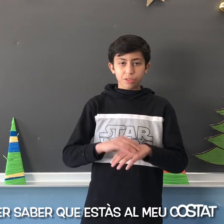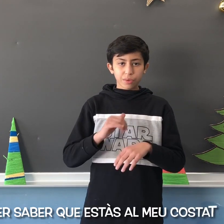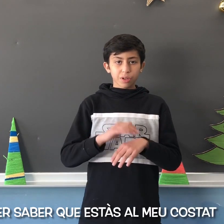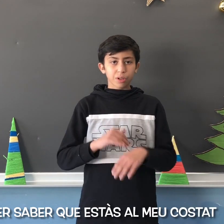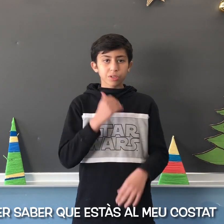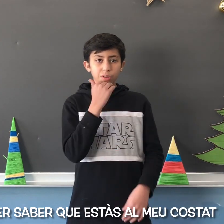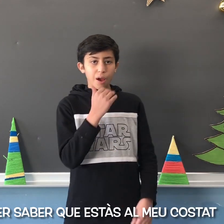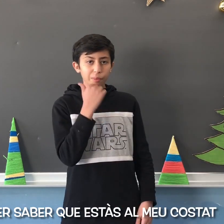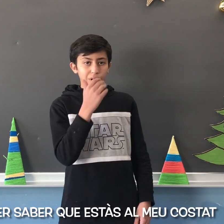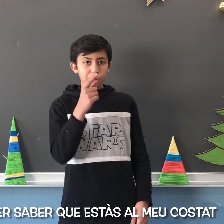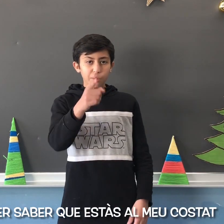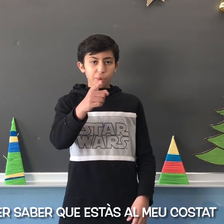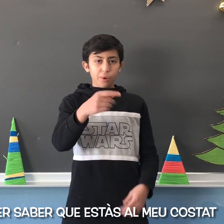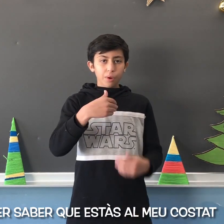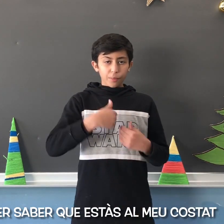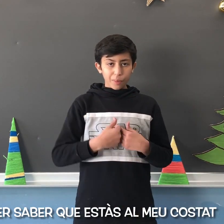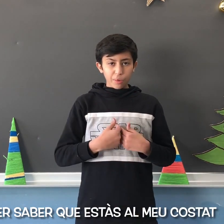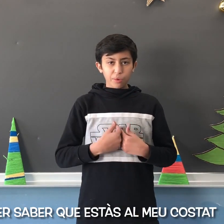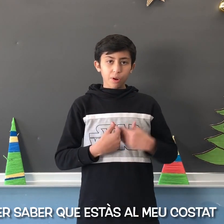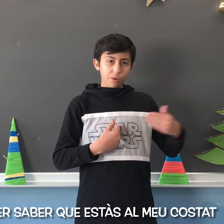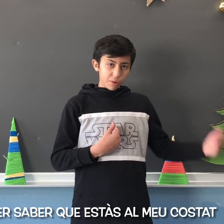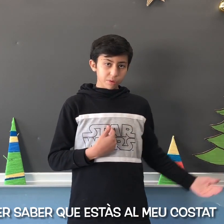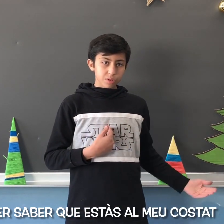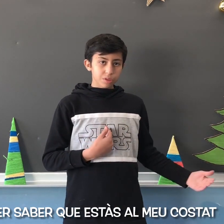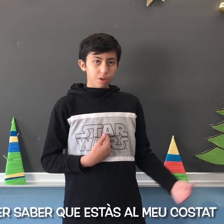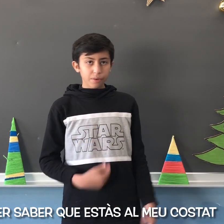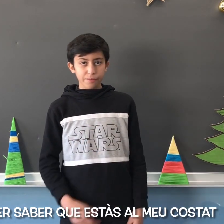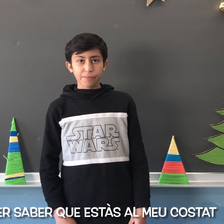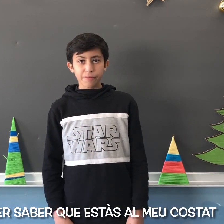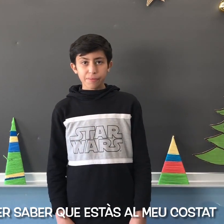Saber que estàs al meu costat